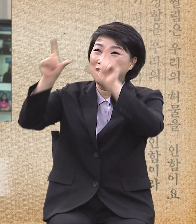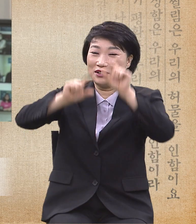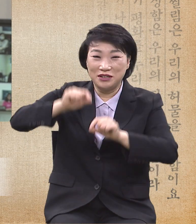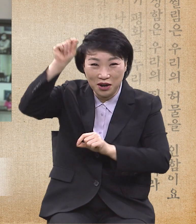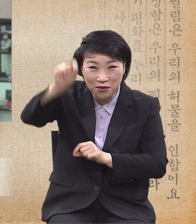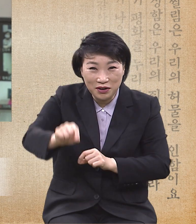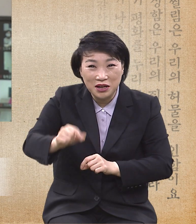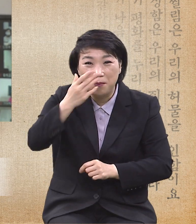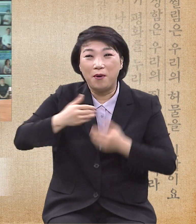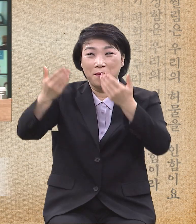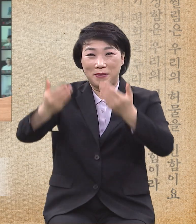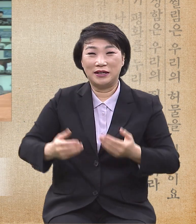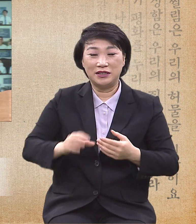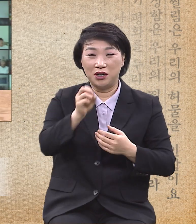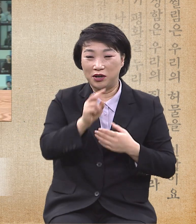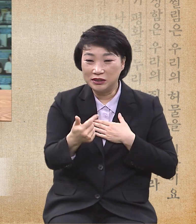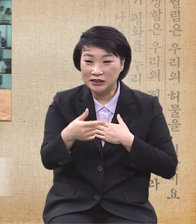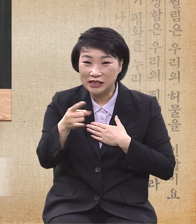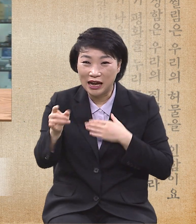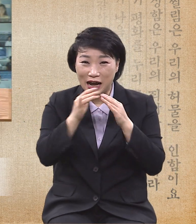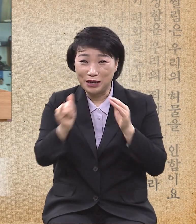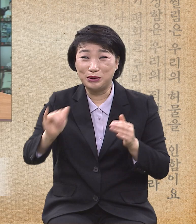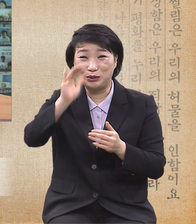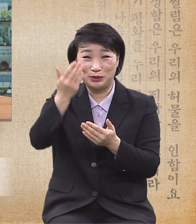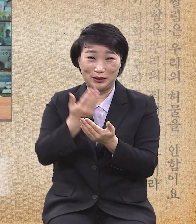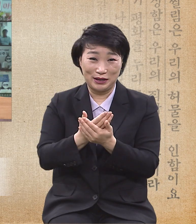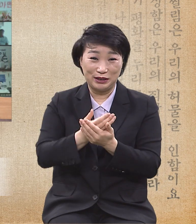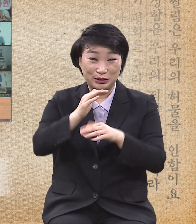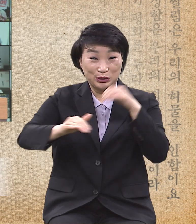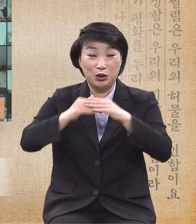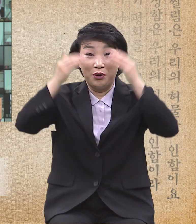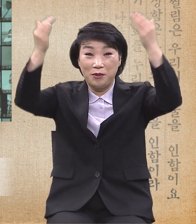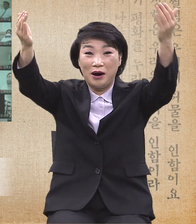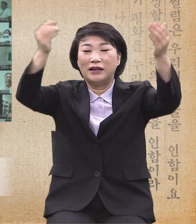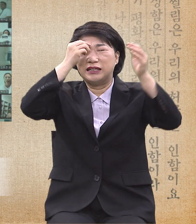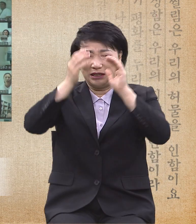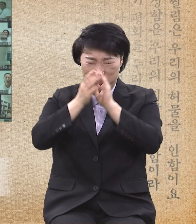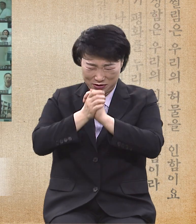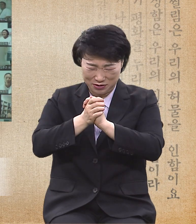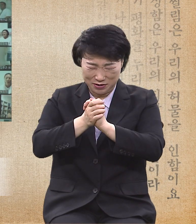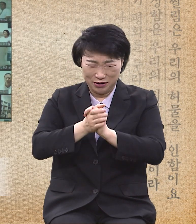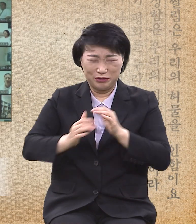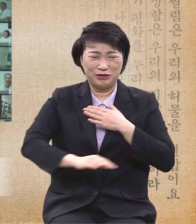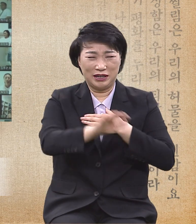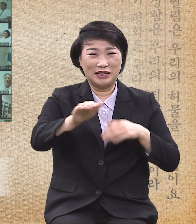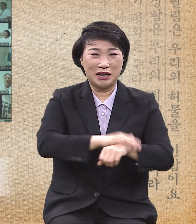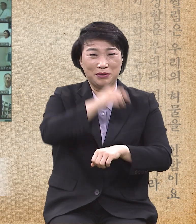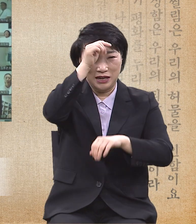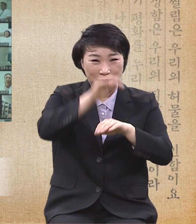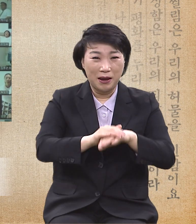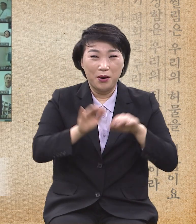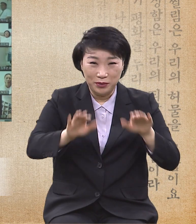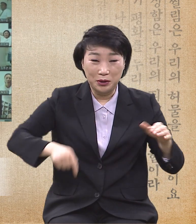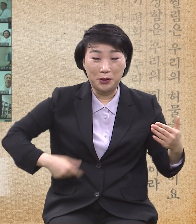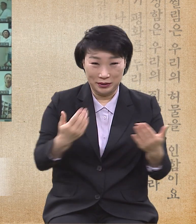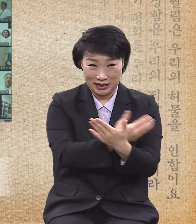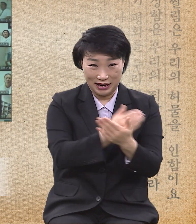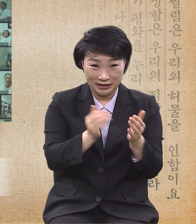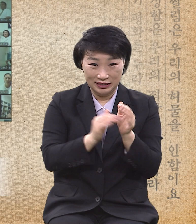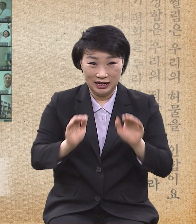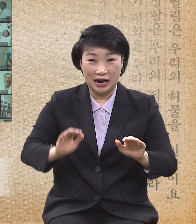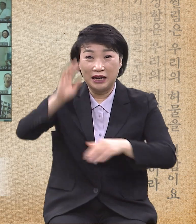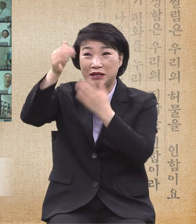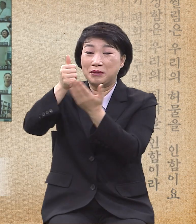축복된 연세가족이 되게 하옵소서. 두 손 번쩍 들고 우리는 잘못된 예배는 회개하고